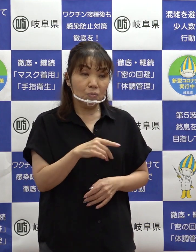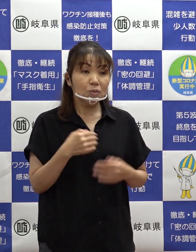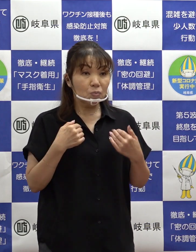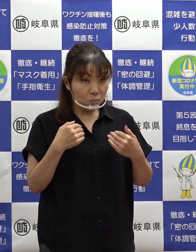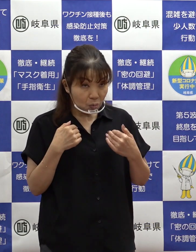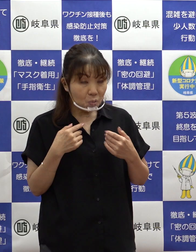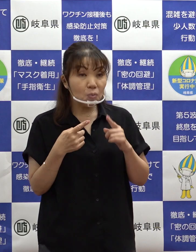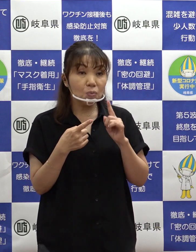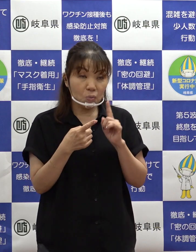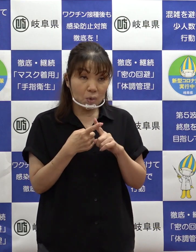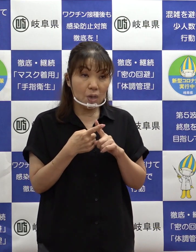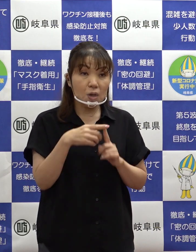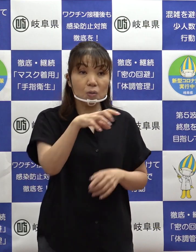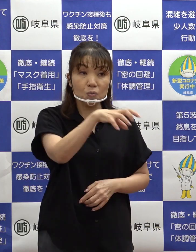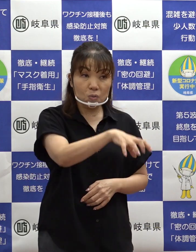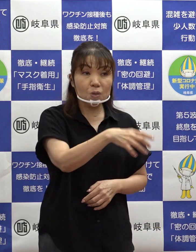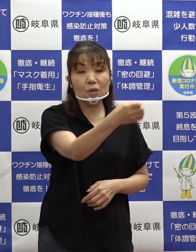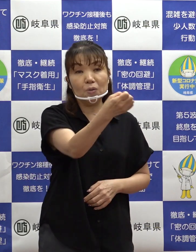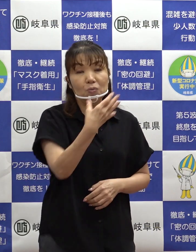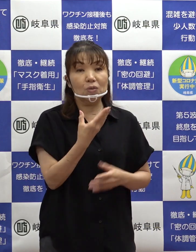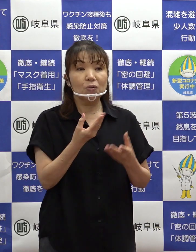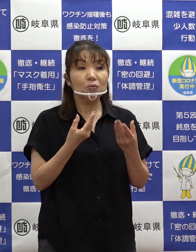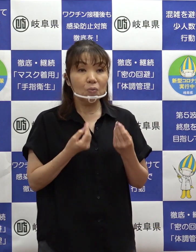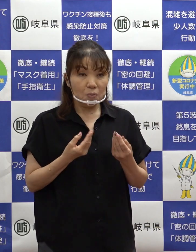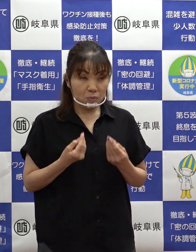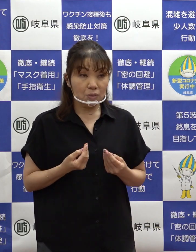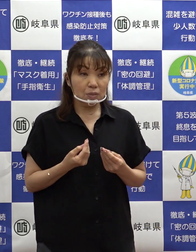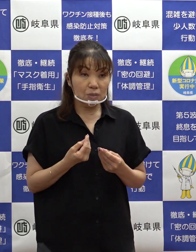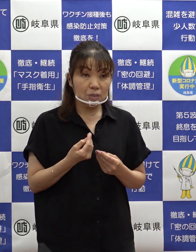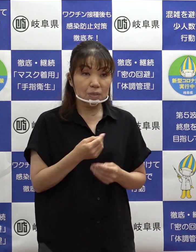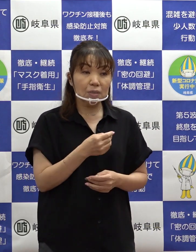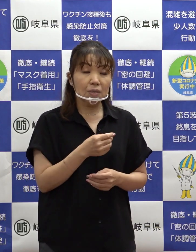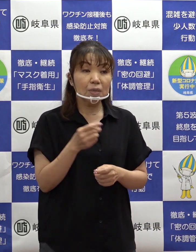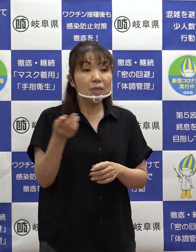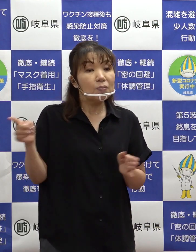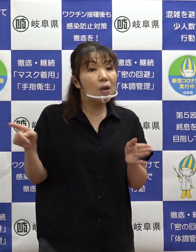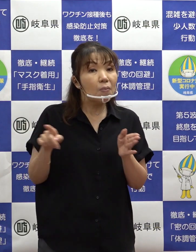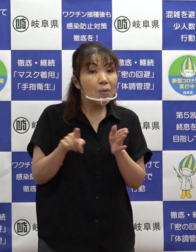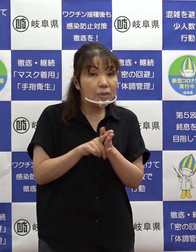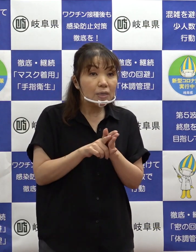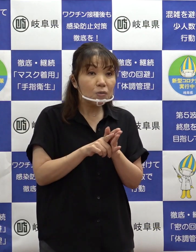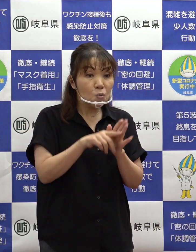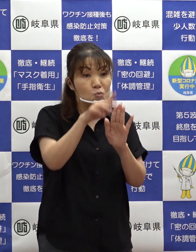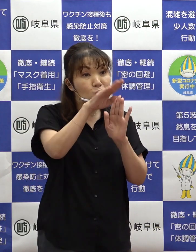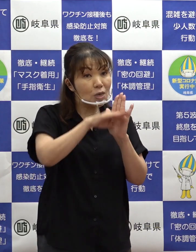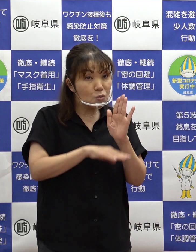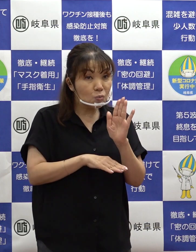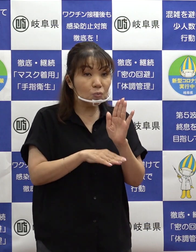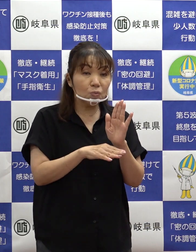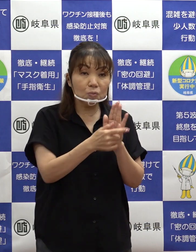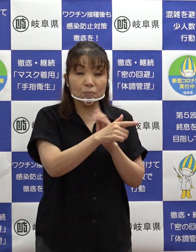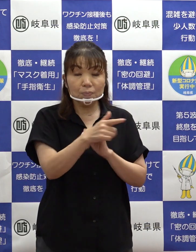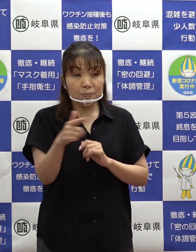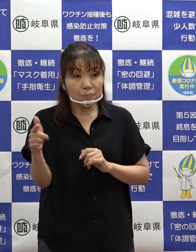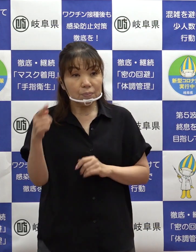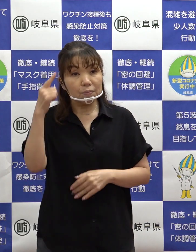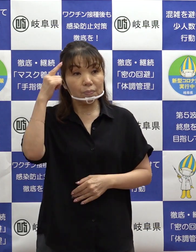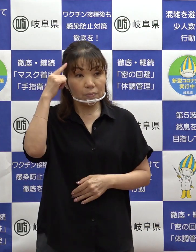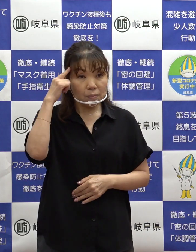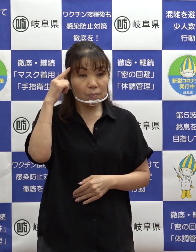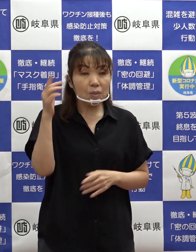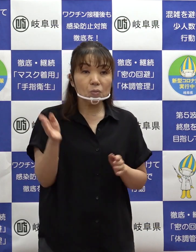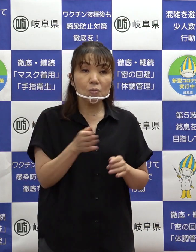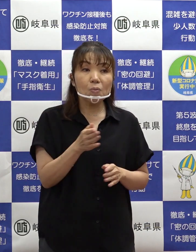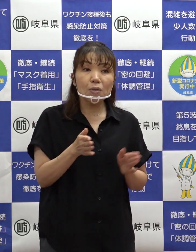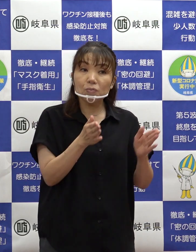それからその場所がおっしゃるように既存のいろんなスケジュールプログラムとの関係でどのくらい、まあ、こうい